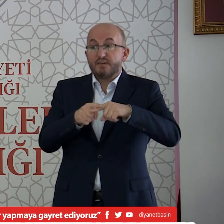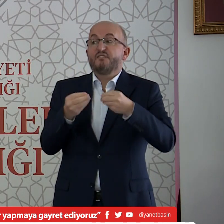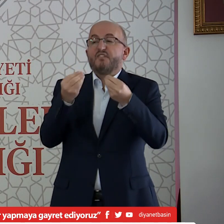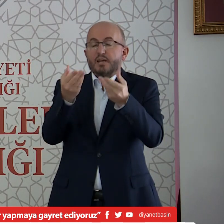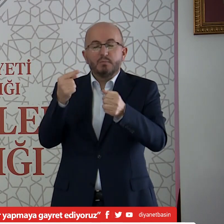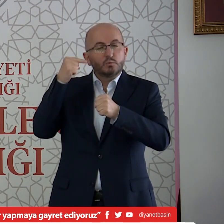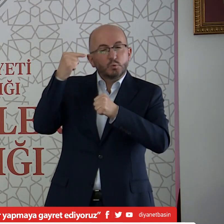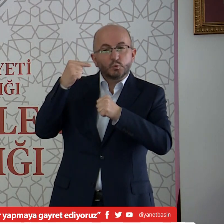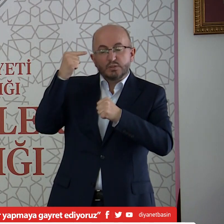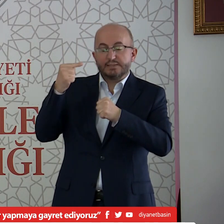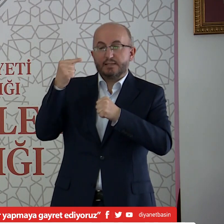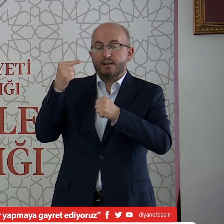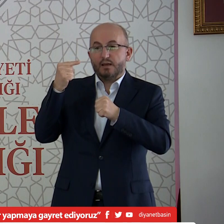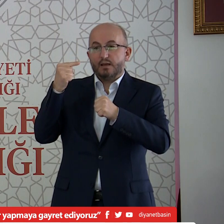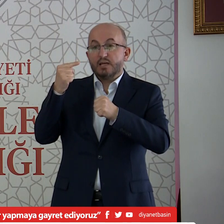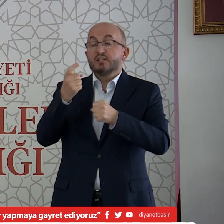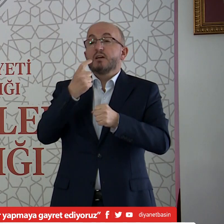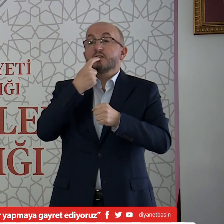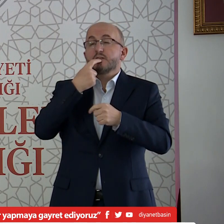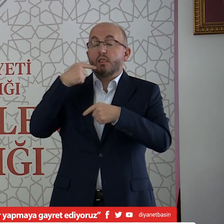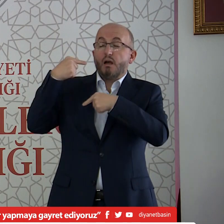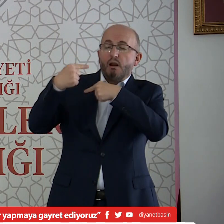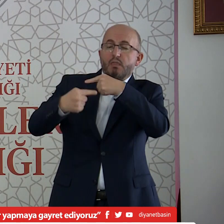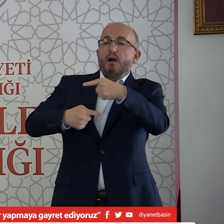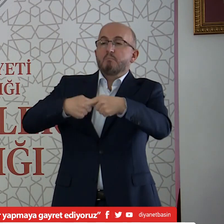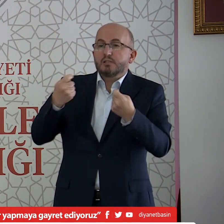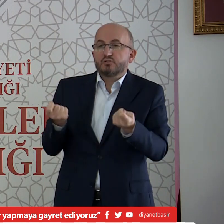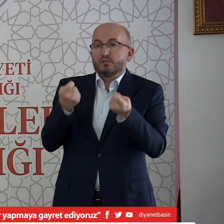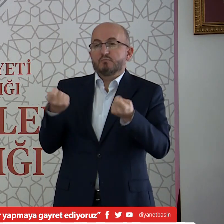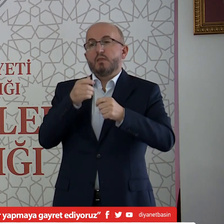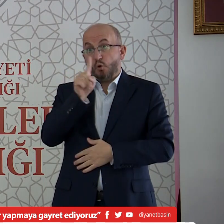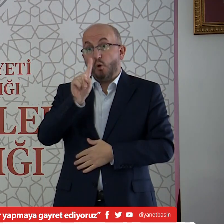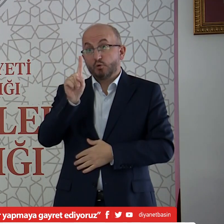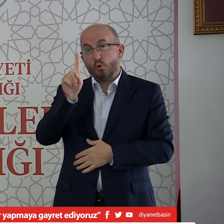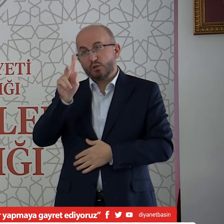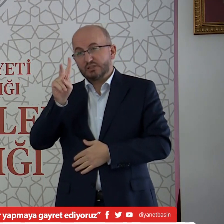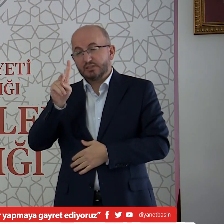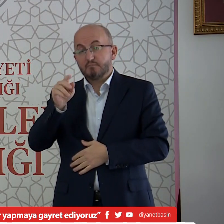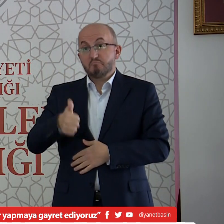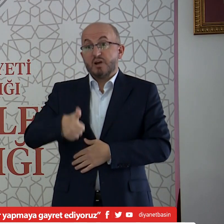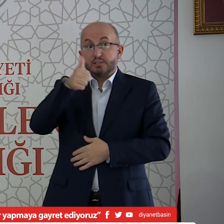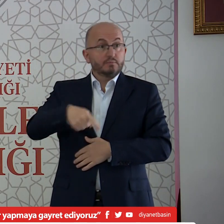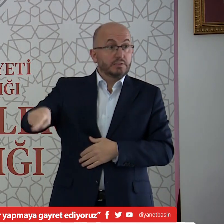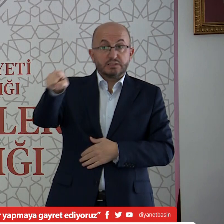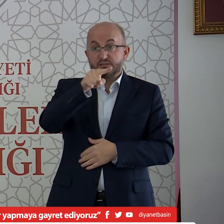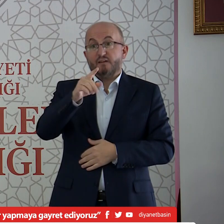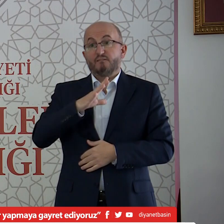sağlayabiliriz düşüncesiyle yıllardan beri çalışmalar yapmakta. İşte başkanlığımızda